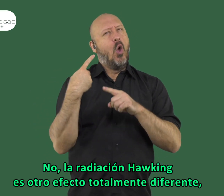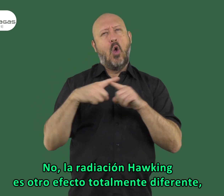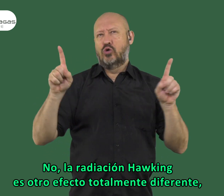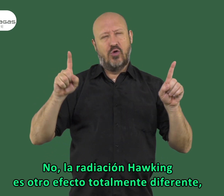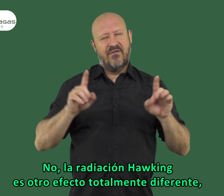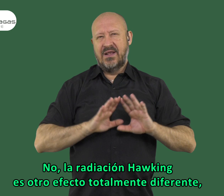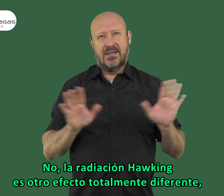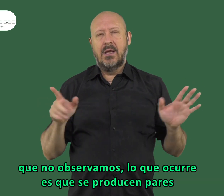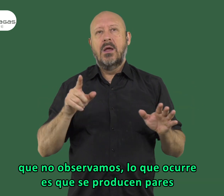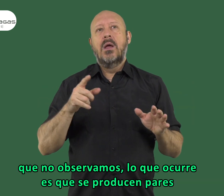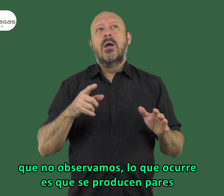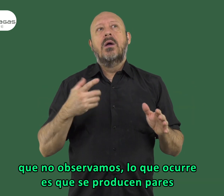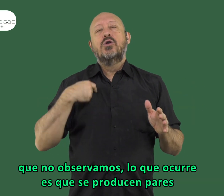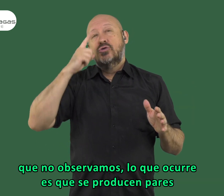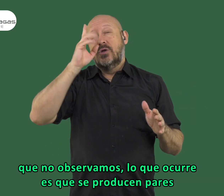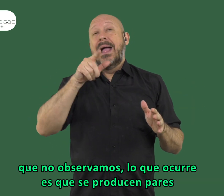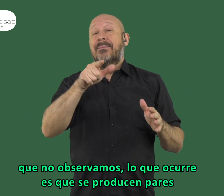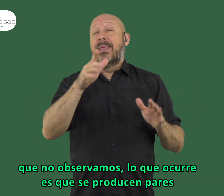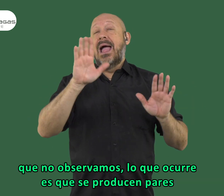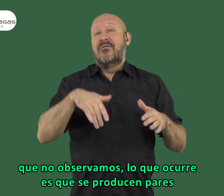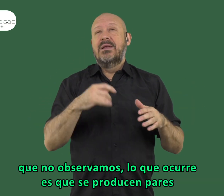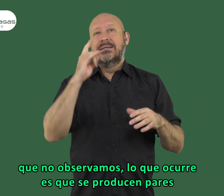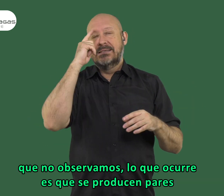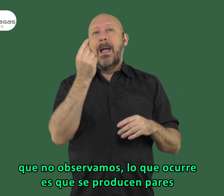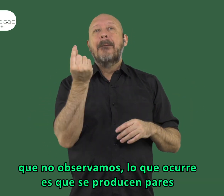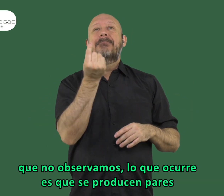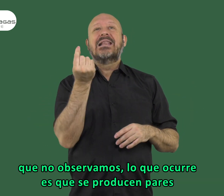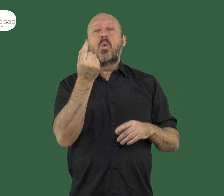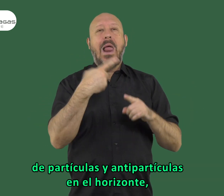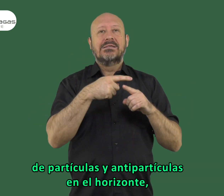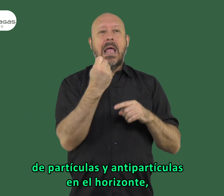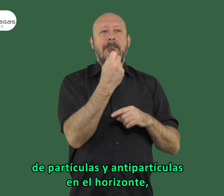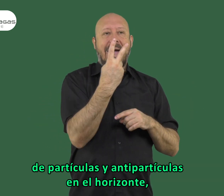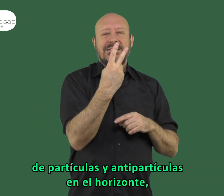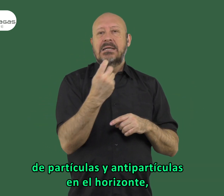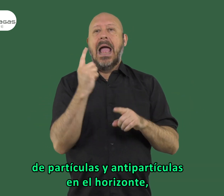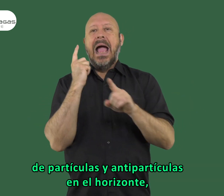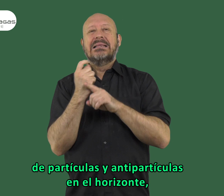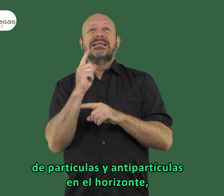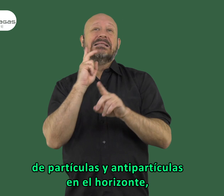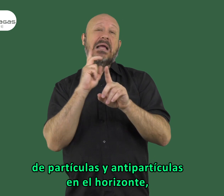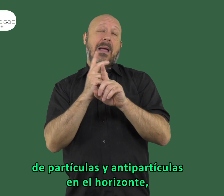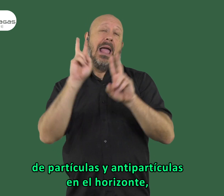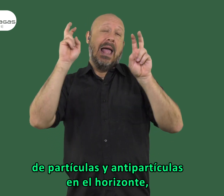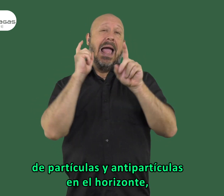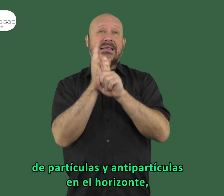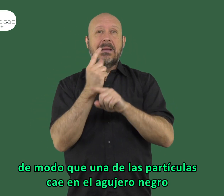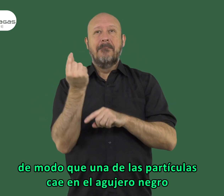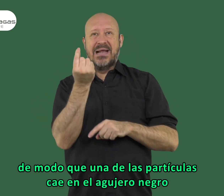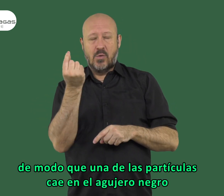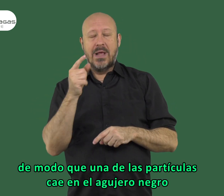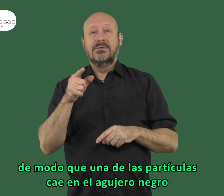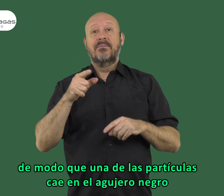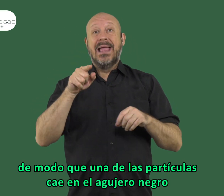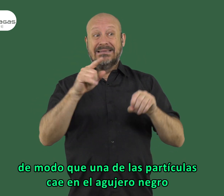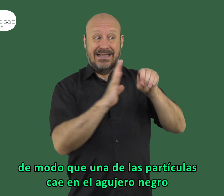efecto totalmente diferente y que no sepamos. Lo que ocurre es que se producen pares de partículas y antipartículas en el horizonte, de